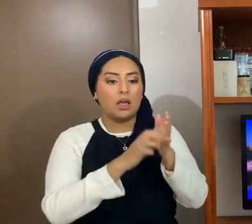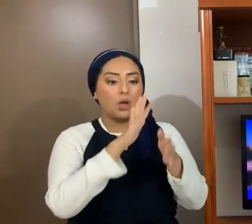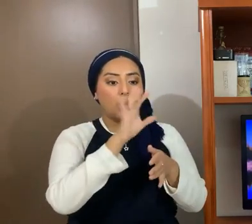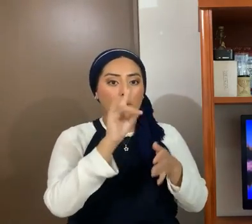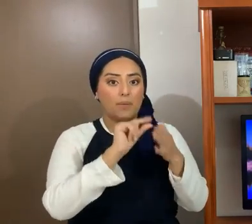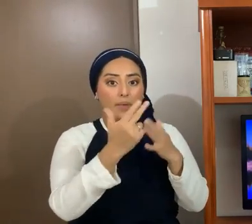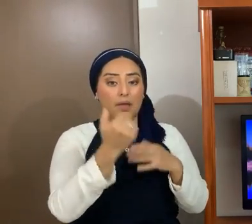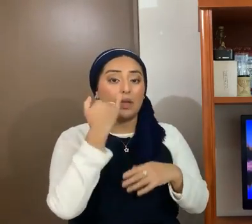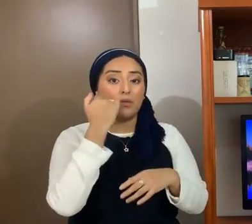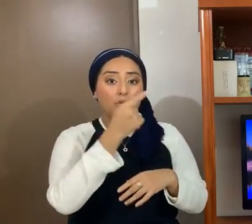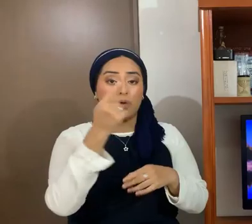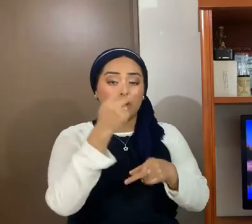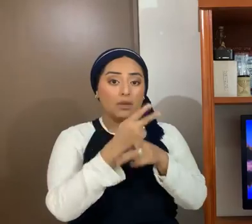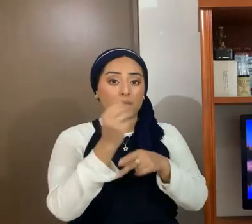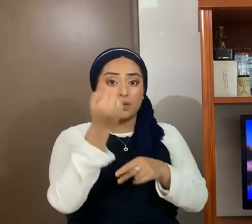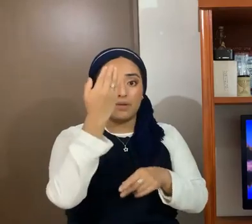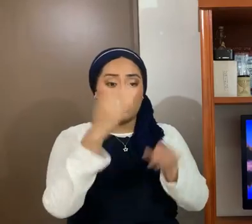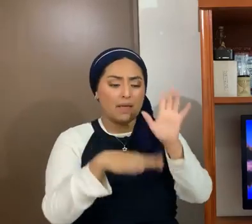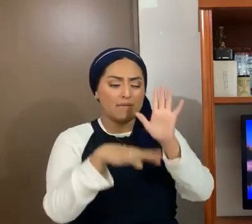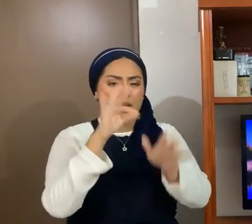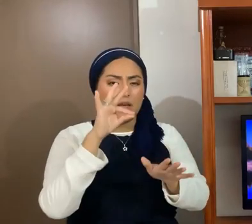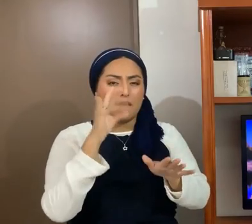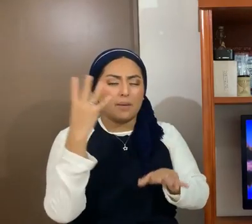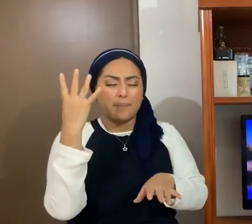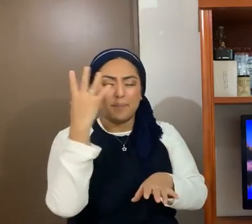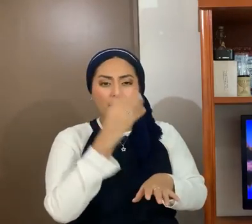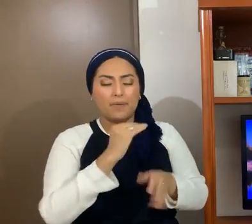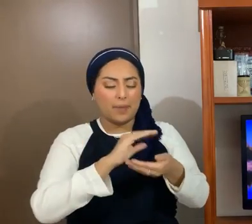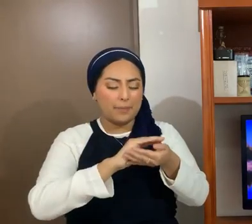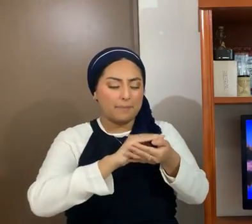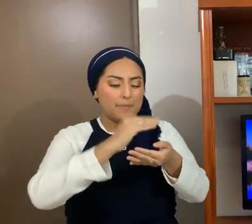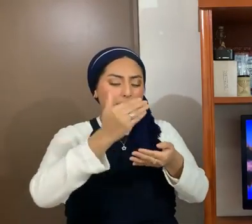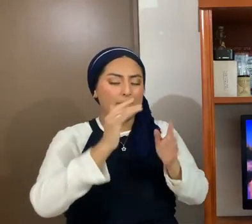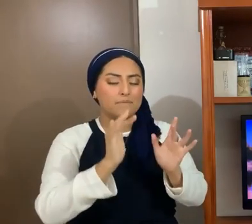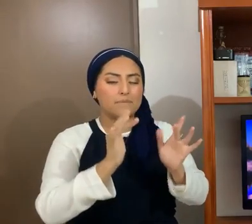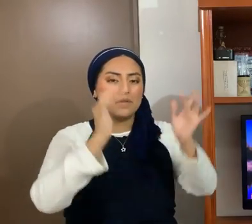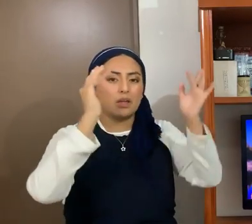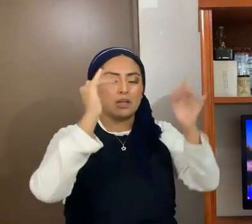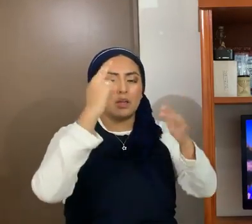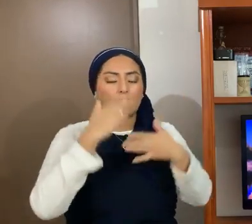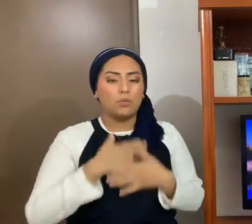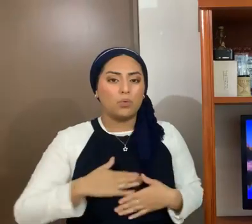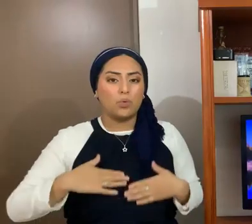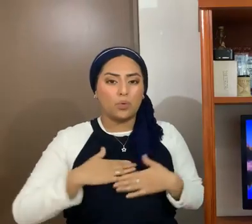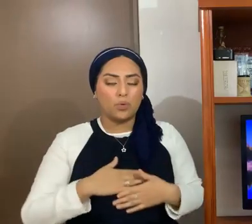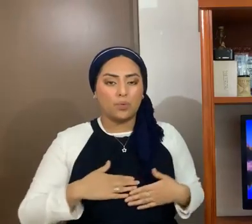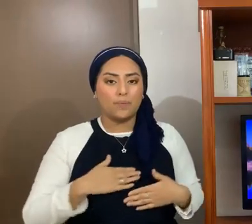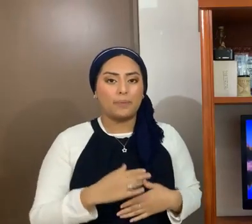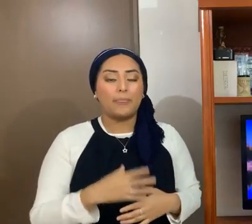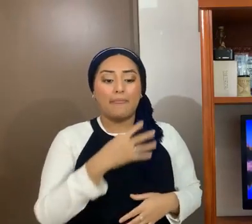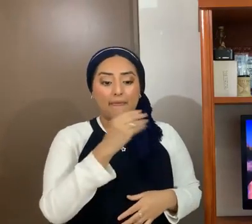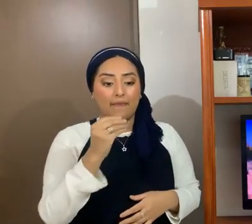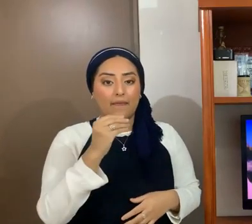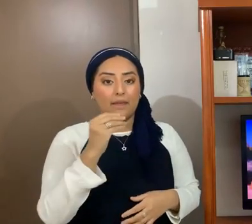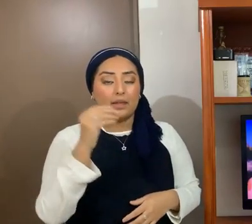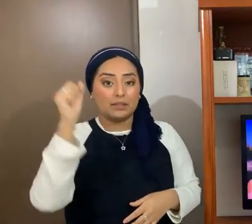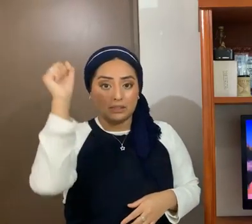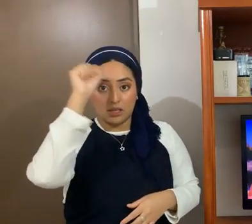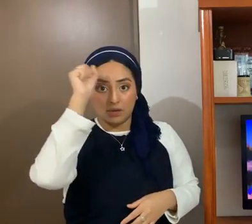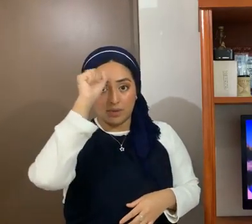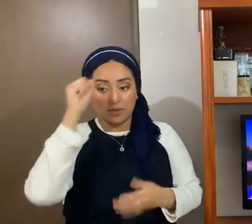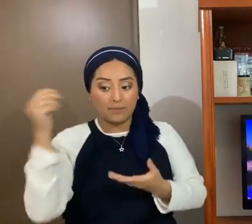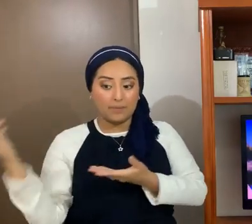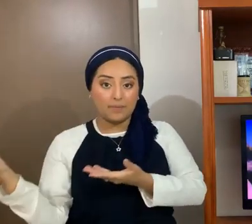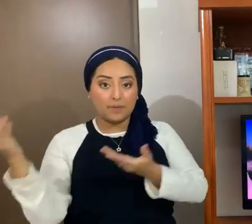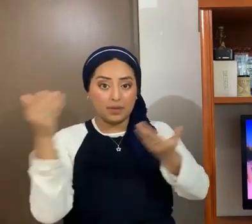13: el que guarde el Shabbat descubrirá los tesoros, la bendición de Yahweh, se deleitará en él. Y Salomón